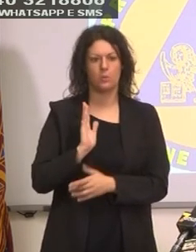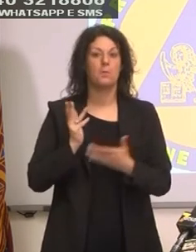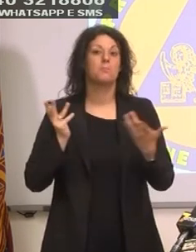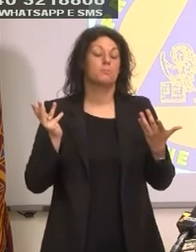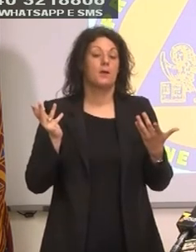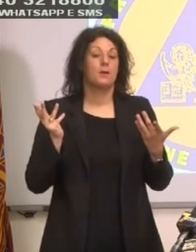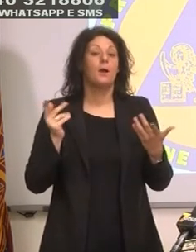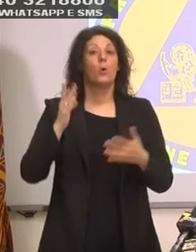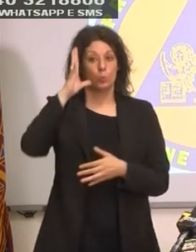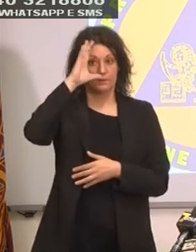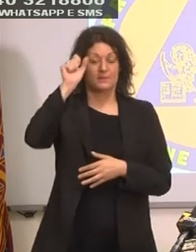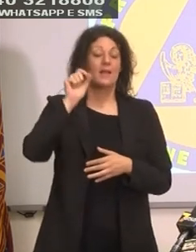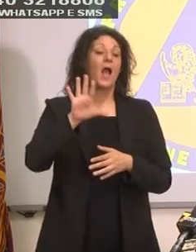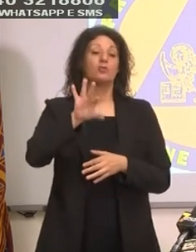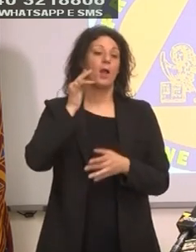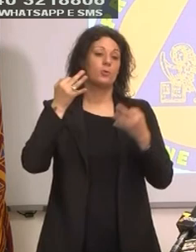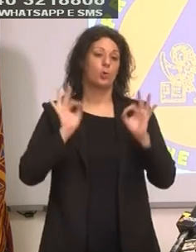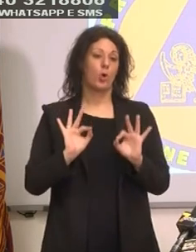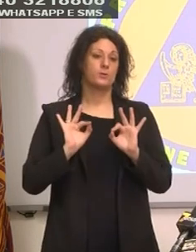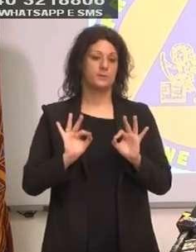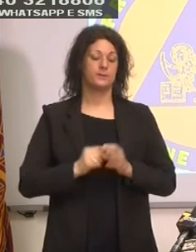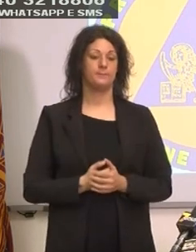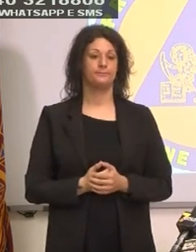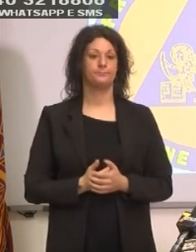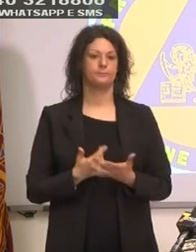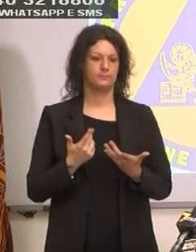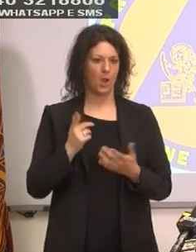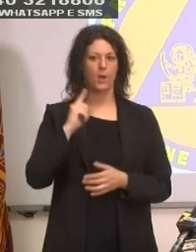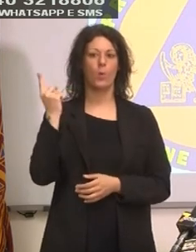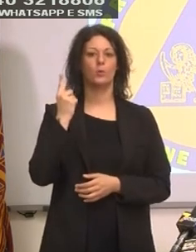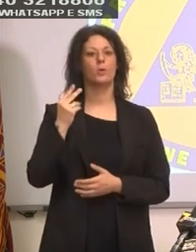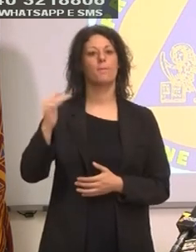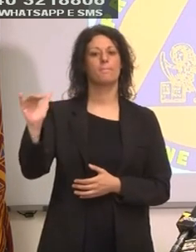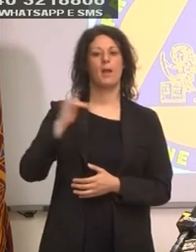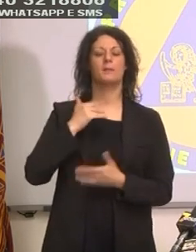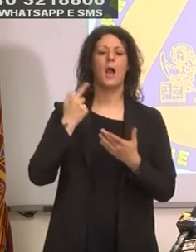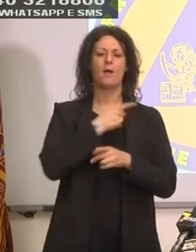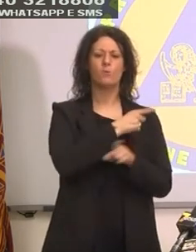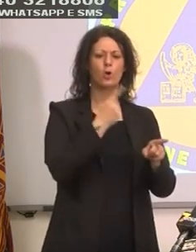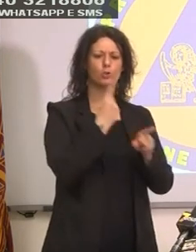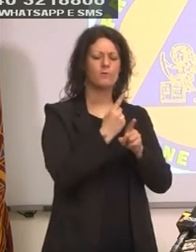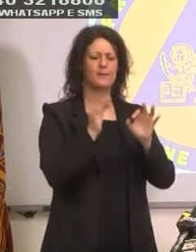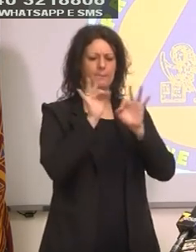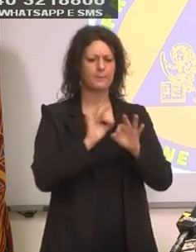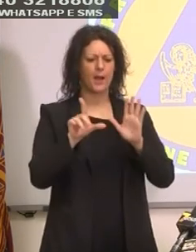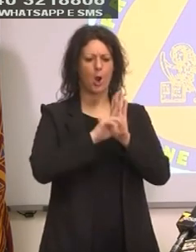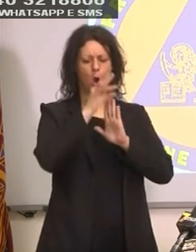sono scelte dell'università. Perché magari qualcuno ci scrive e ci dice, ma voi dovete fare l'ordinanza per poter fare gli esami